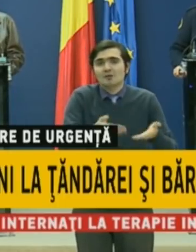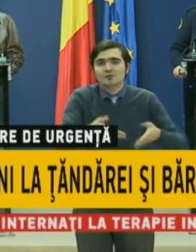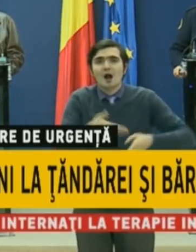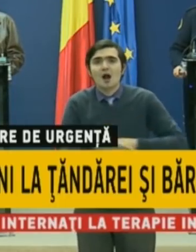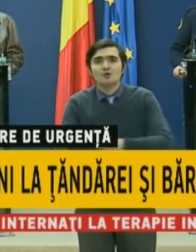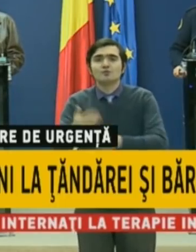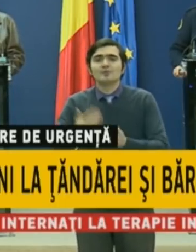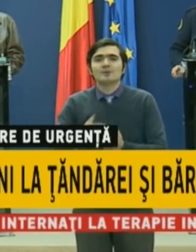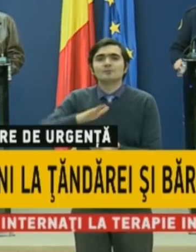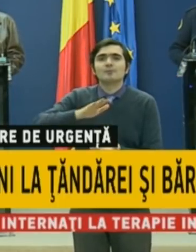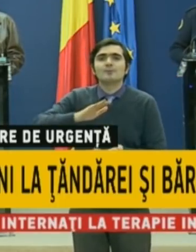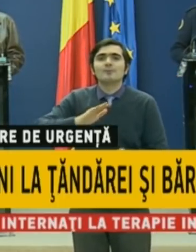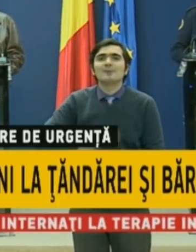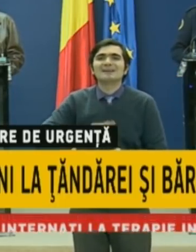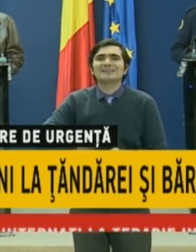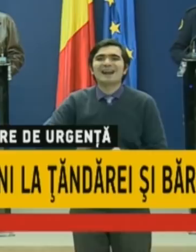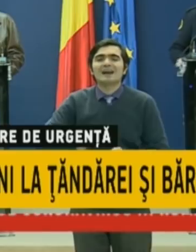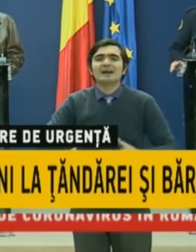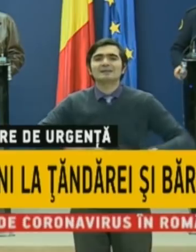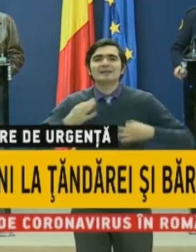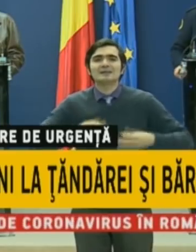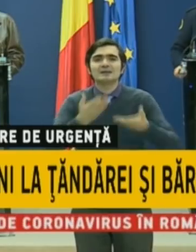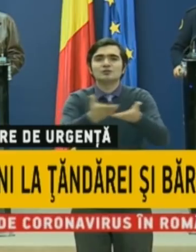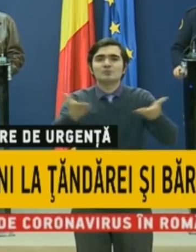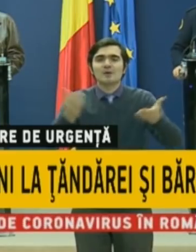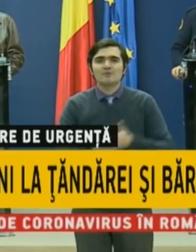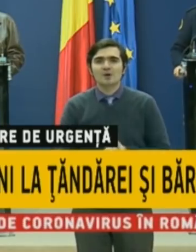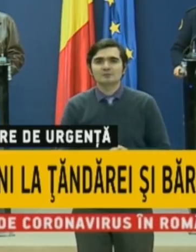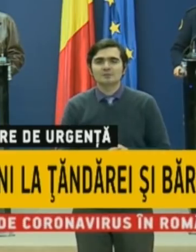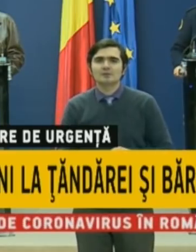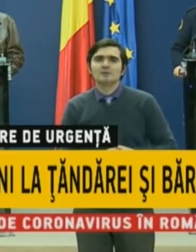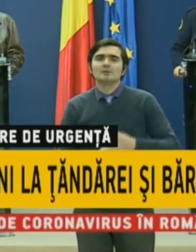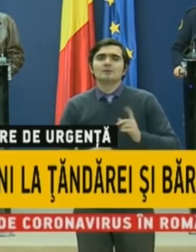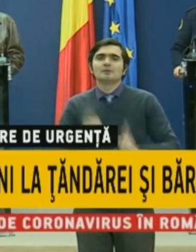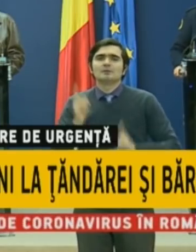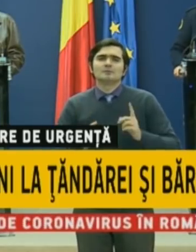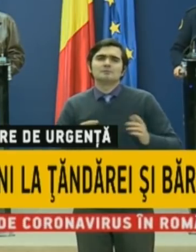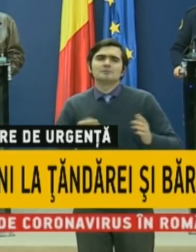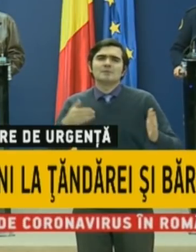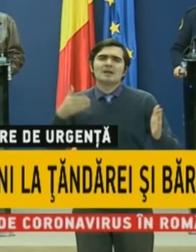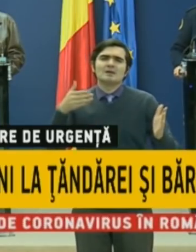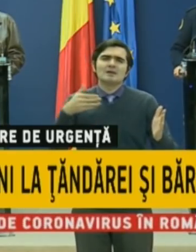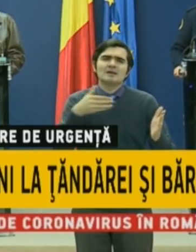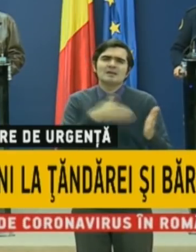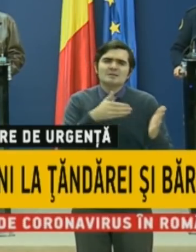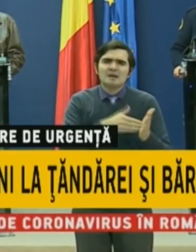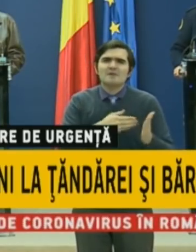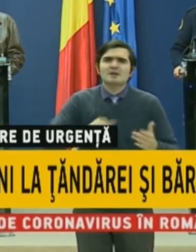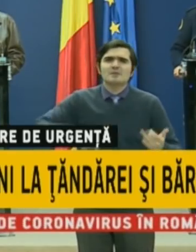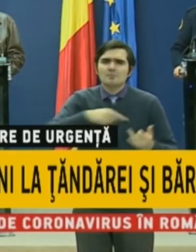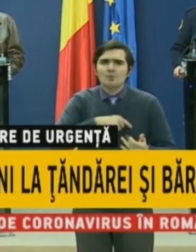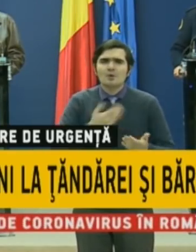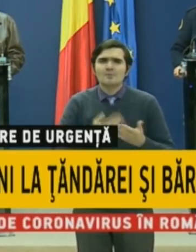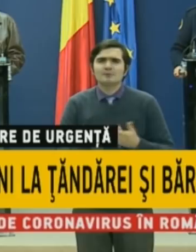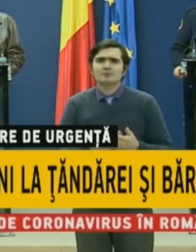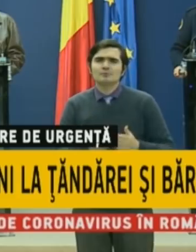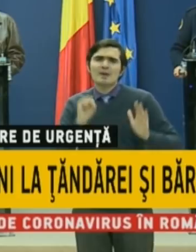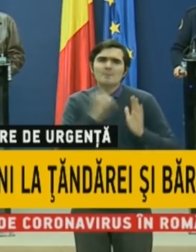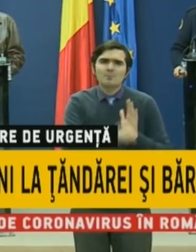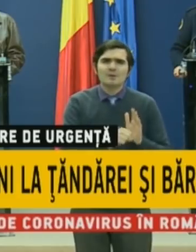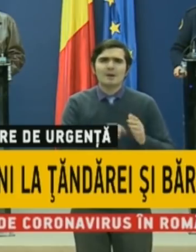la păstrarea sănătății dumneavoastră. Intervenim pentru impunerea și respectarea măsurilor de prevenire a răspândirii acestui